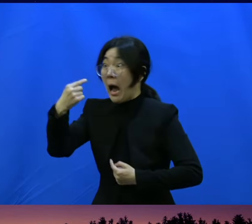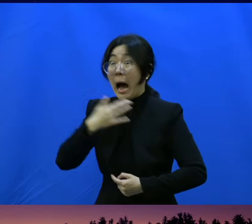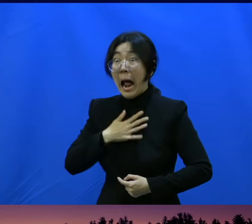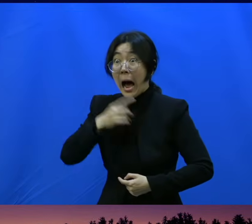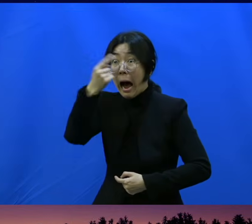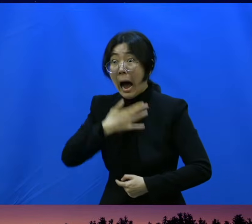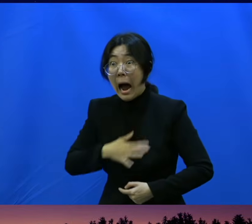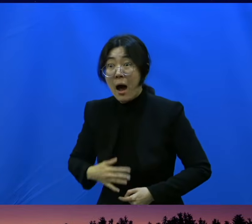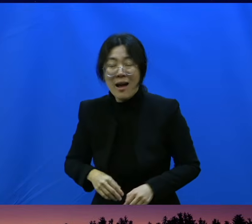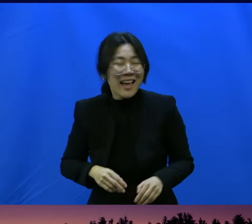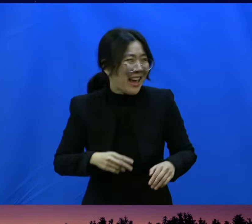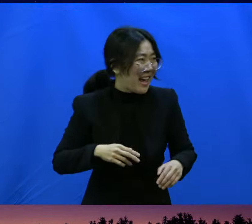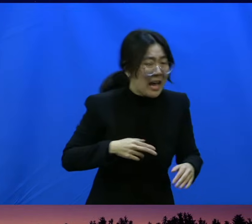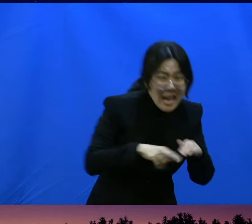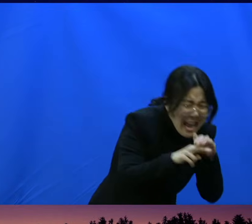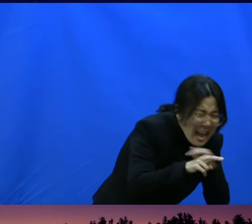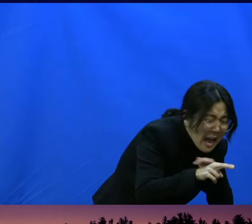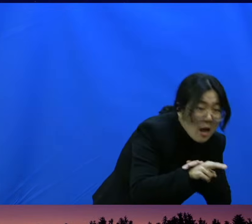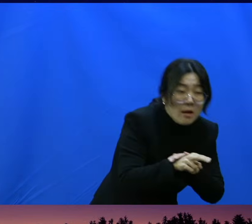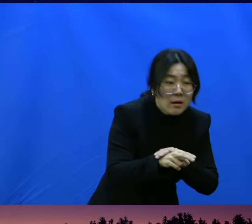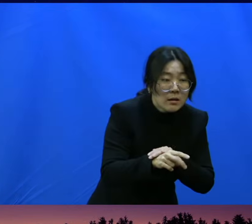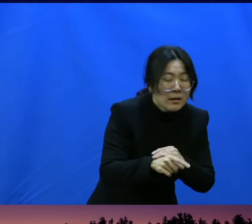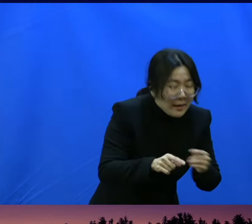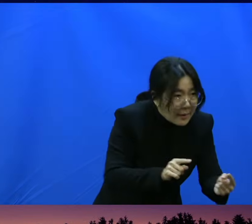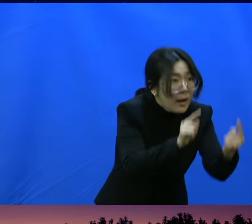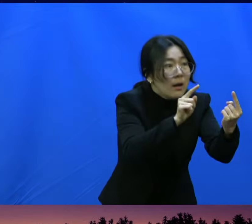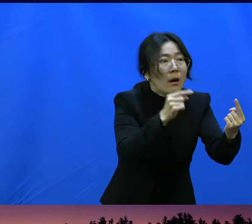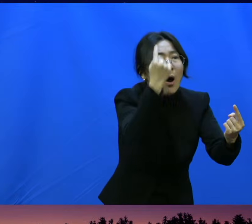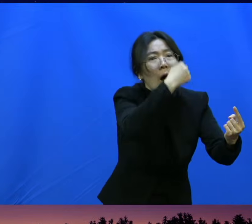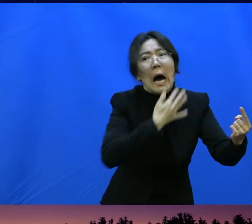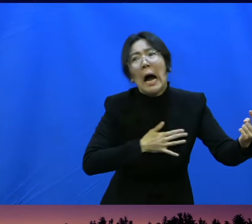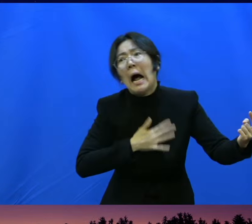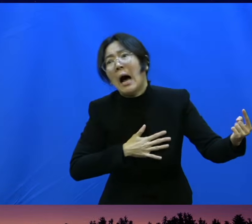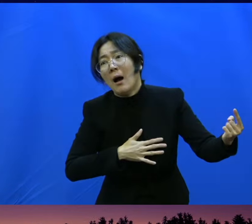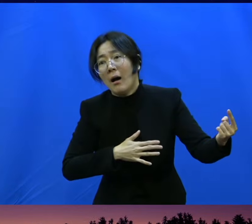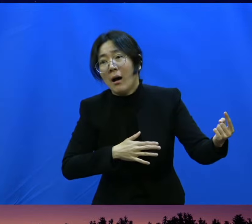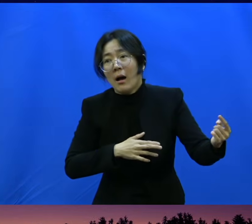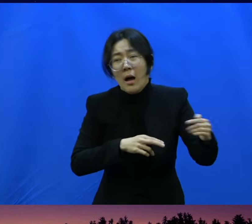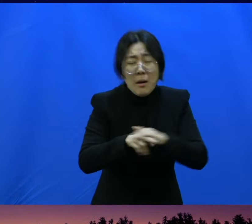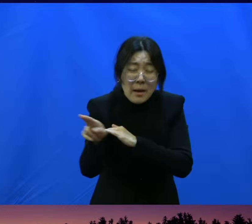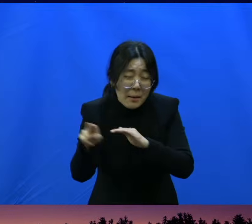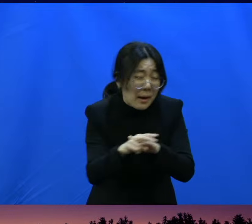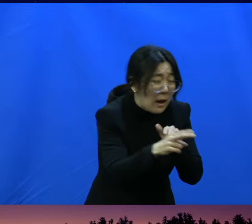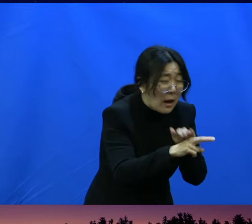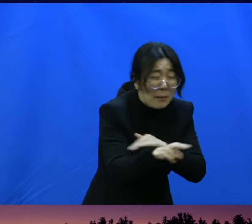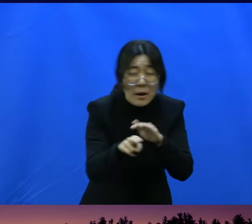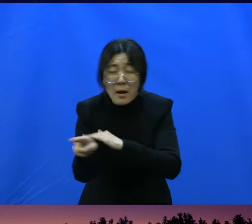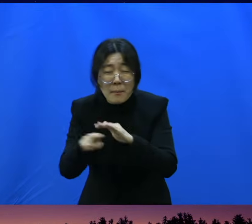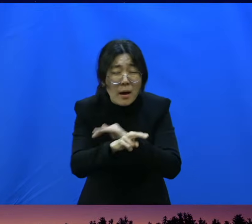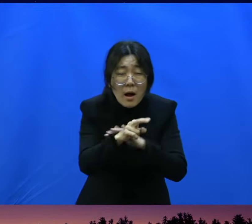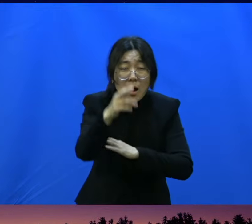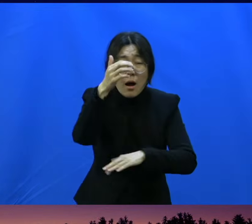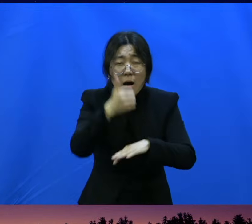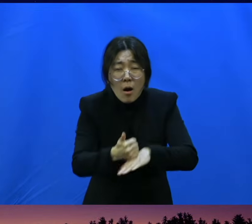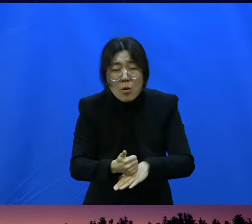여러분, 살기 위해서 죽도록 도망을 쳐요. 근데 나중에 알고 보니까 어디로 도망쳤느냐? 블레셋 땅으로 도망을 가요.